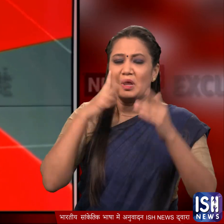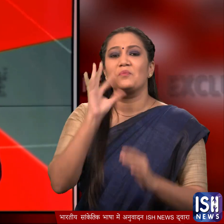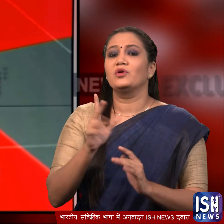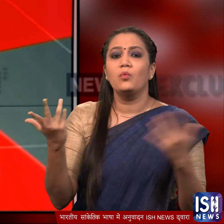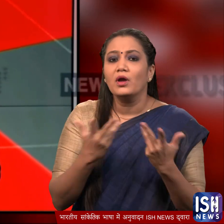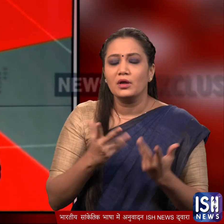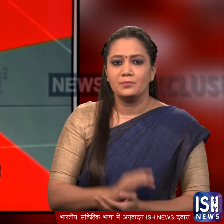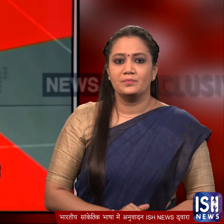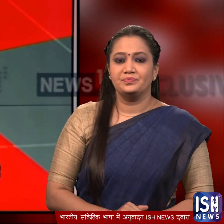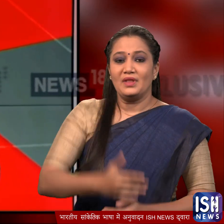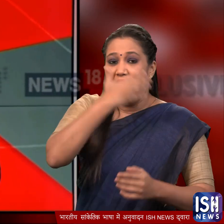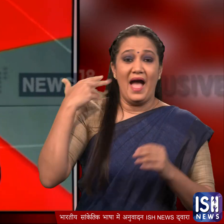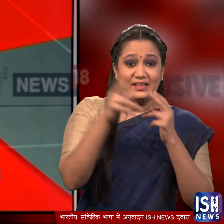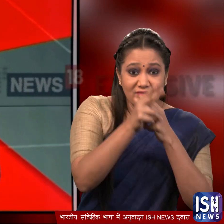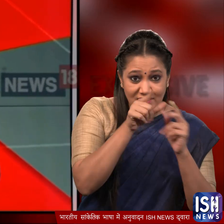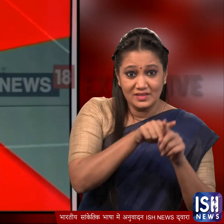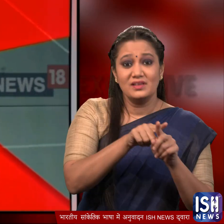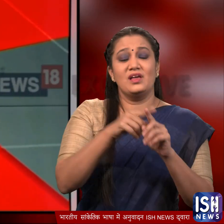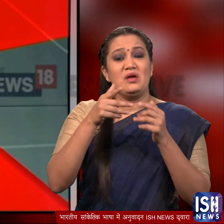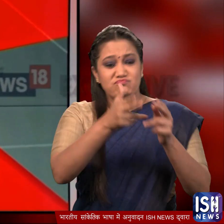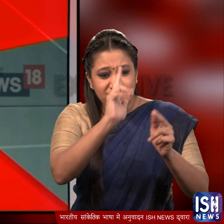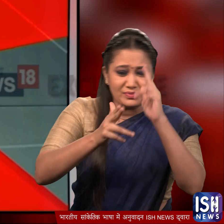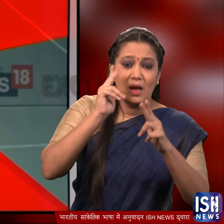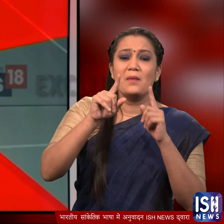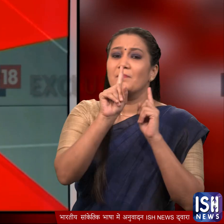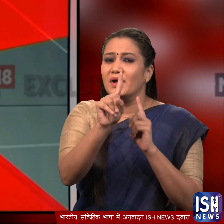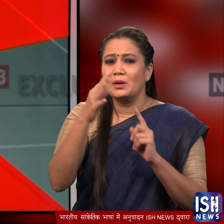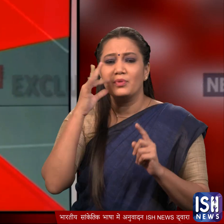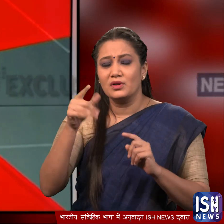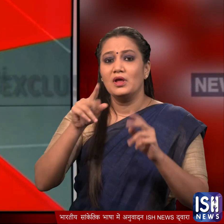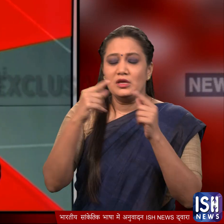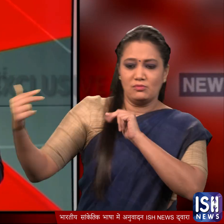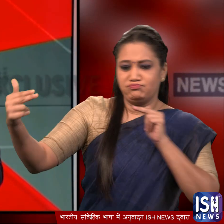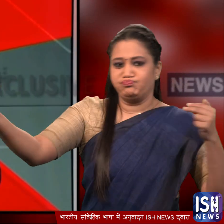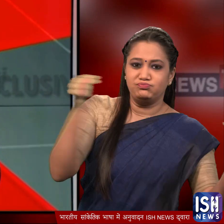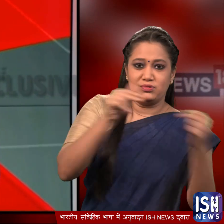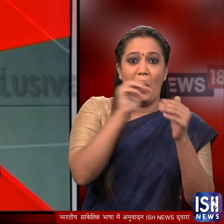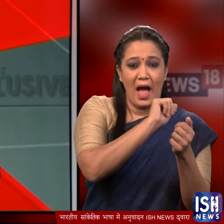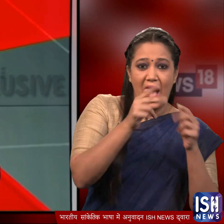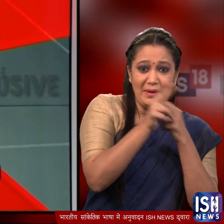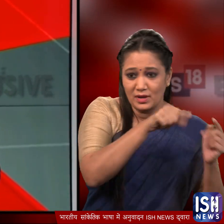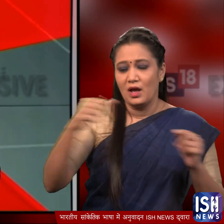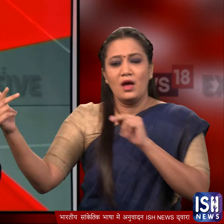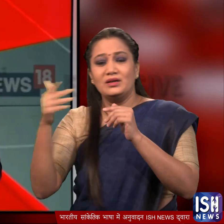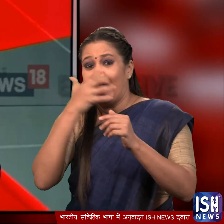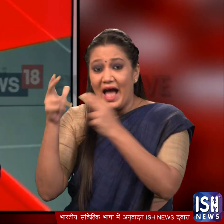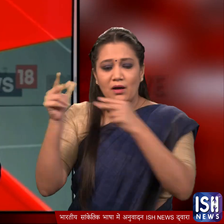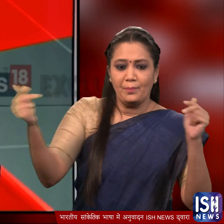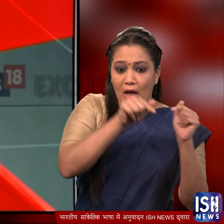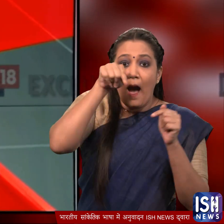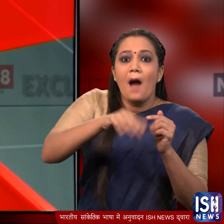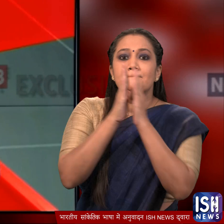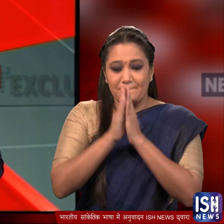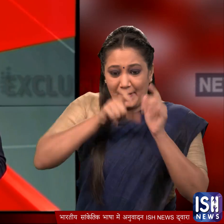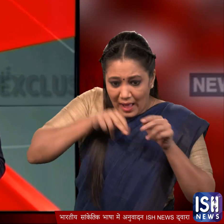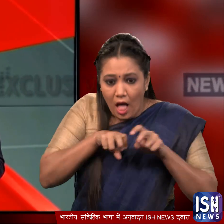ट्रेनिंग और भी जरूरी हो जाती है, क्योंकि तब आतंकियों से निपटने में इस बात का ख्याल भी रखना पड़ता है कि दो तरफा गोलीबारी में श्रद्धालुओं को बचाना